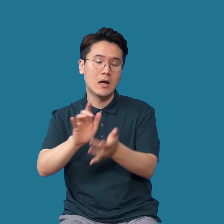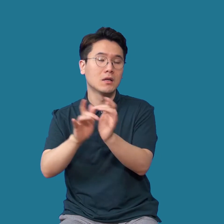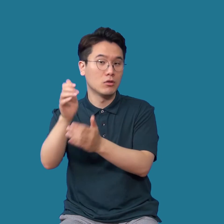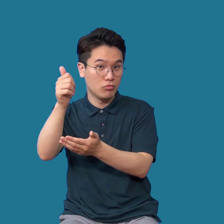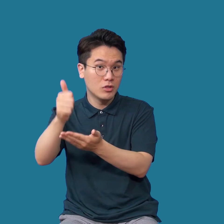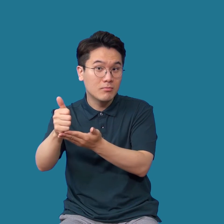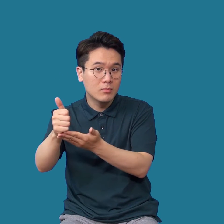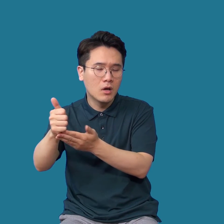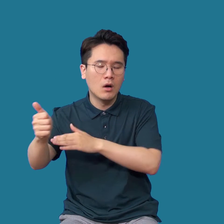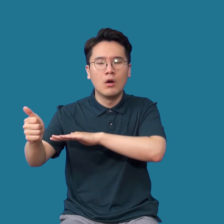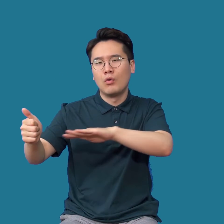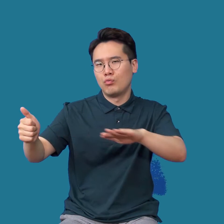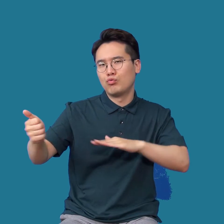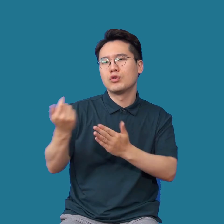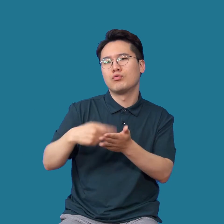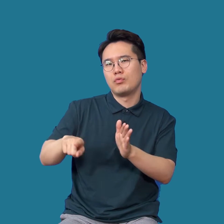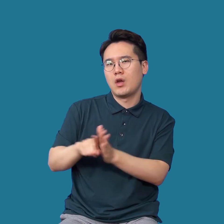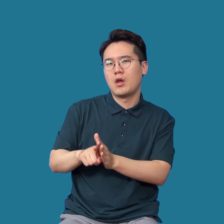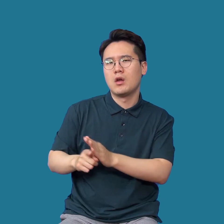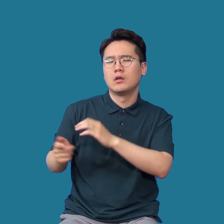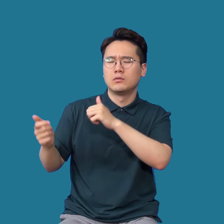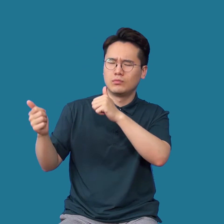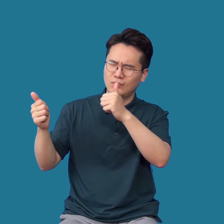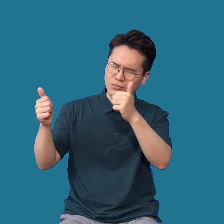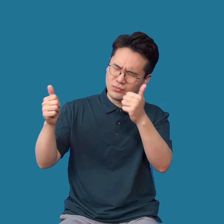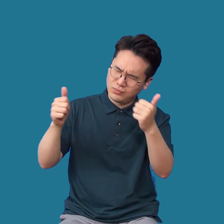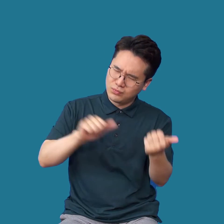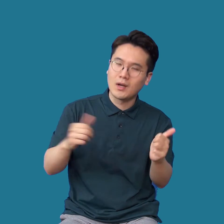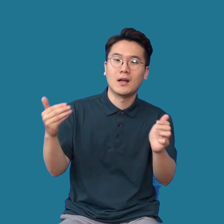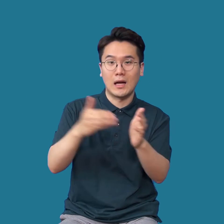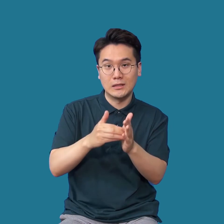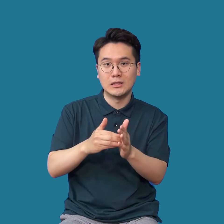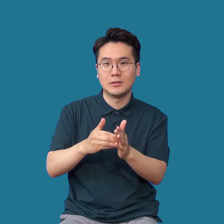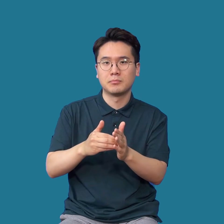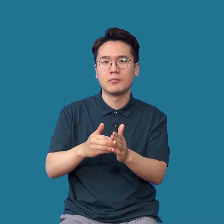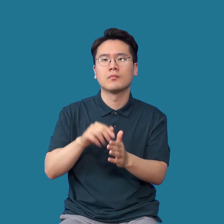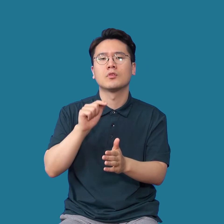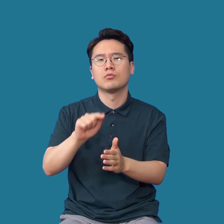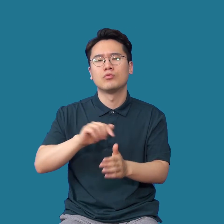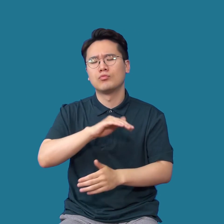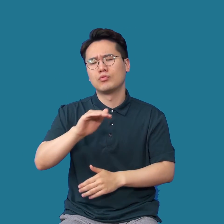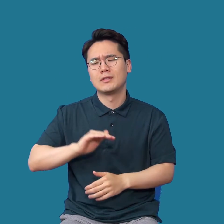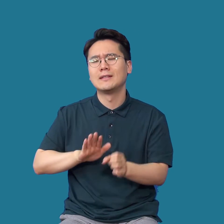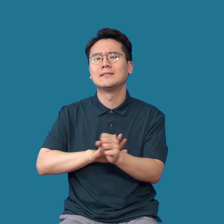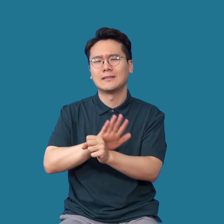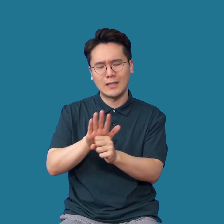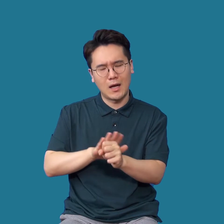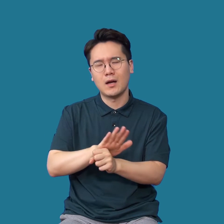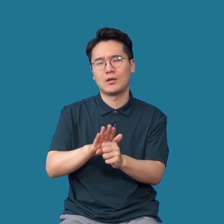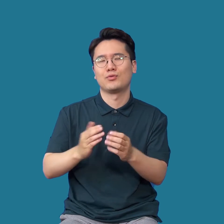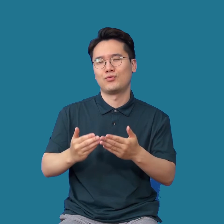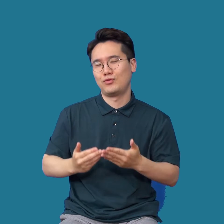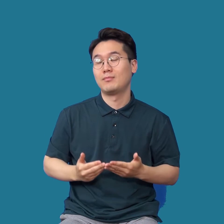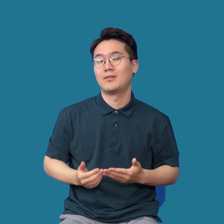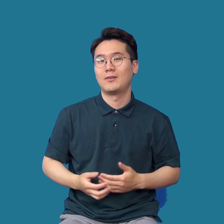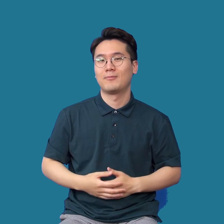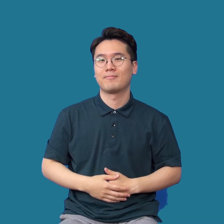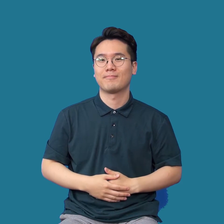예수님을 우리를 위해서 죽게까지 만드실 정도로 그렇게 우리를 사랑하시는 분이십니다.